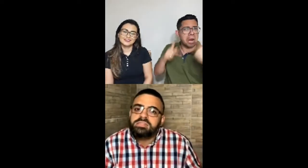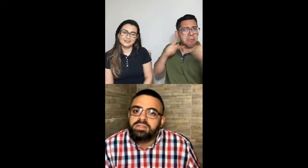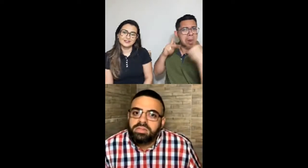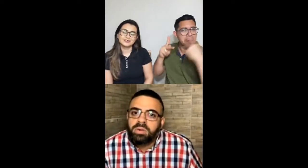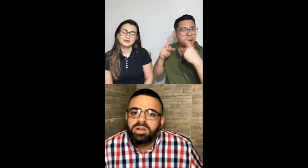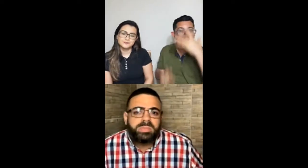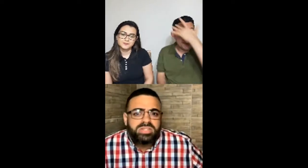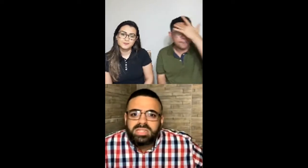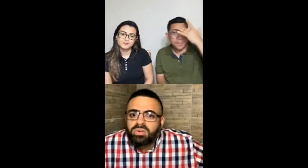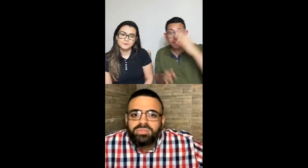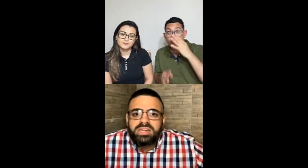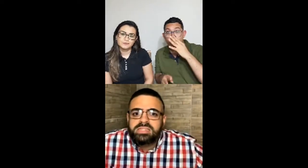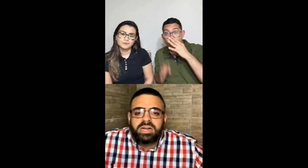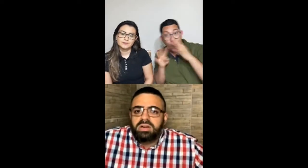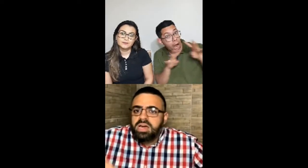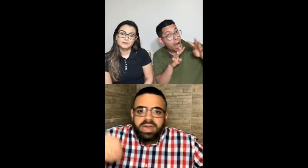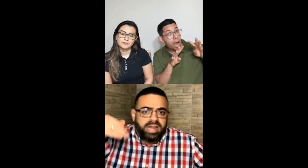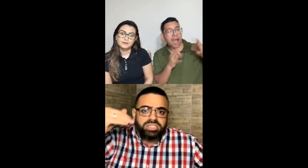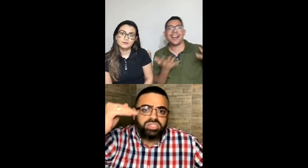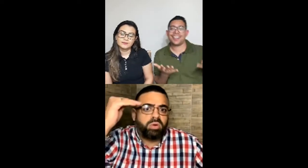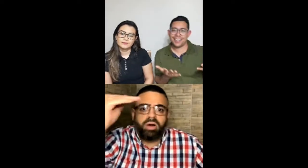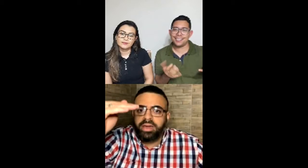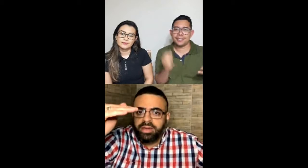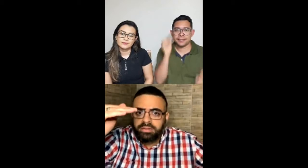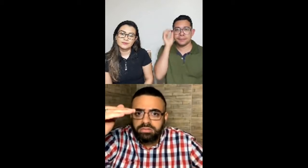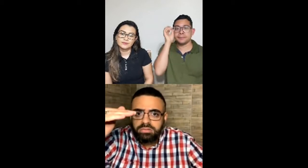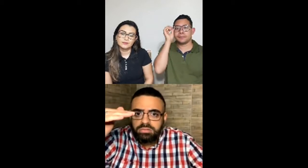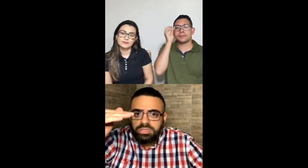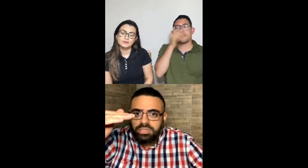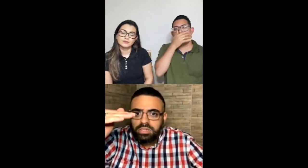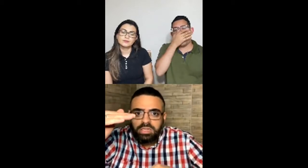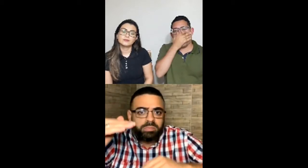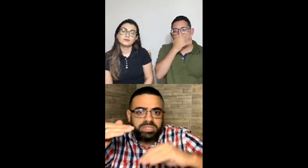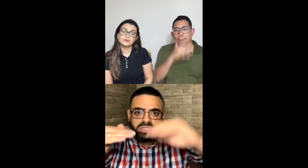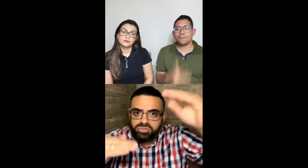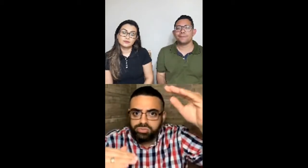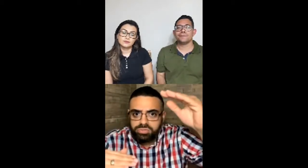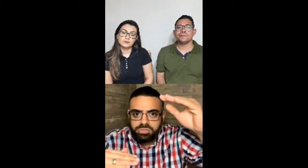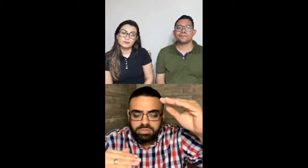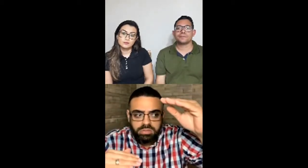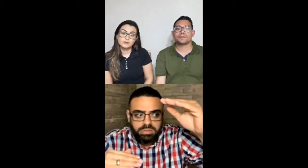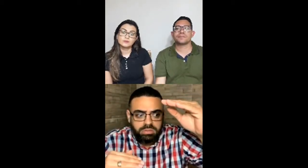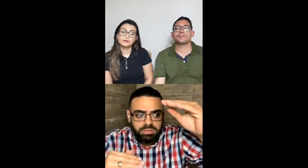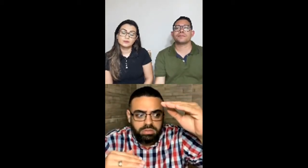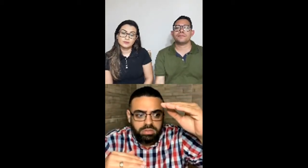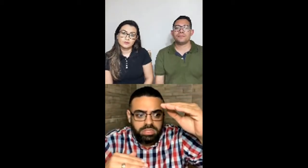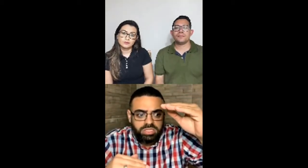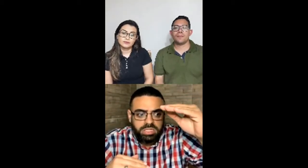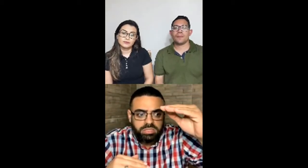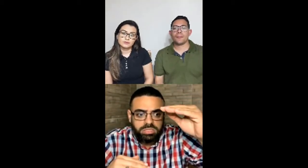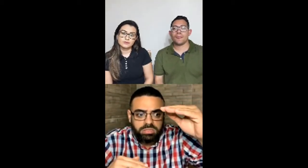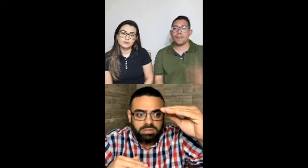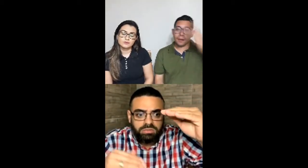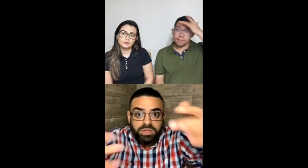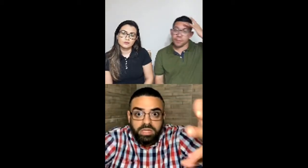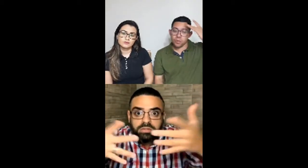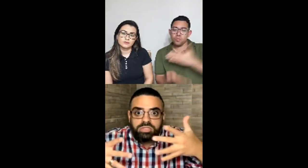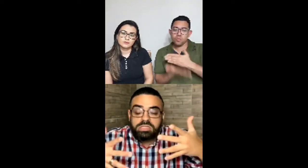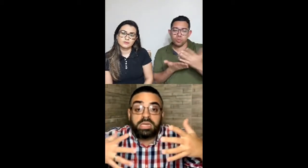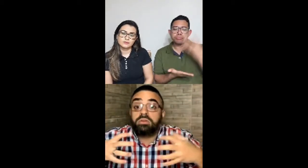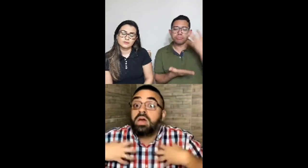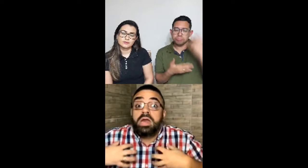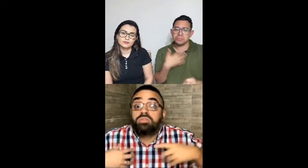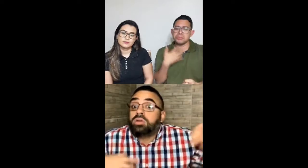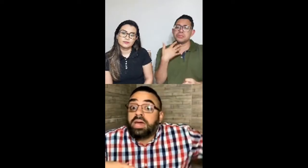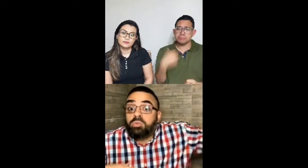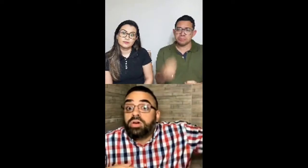surdo falando foi uma bênção. 6 meses antes de eu ir embora, começou a ter conversão. Era gente morrendo,